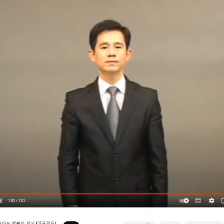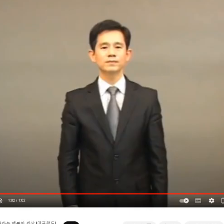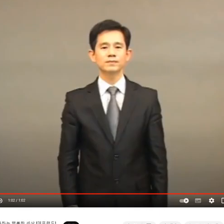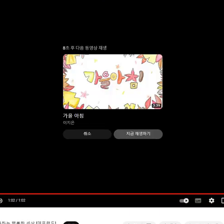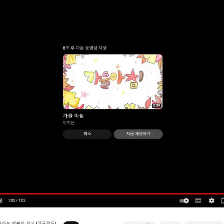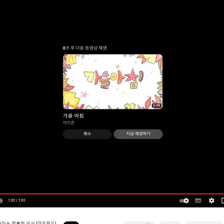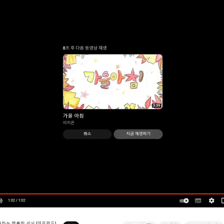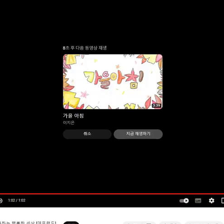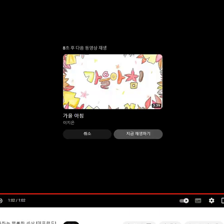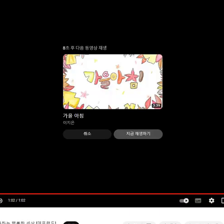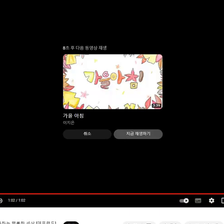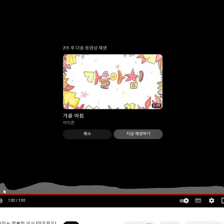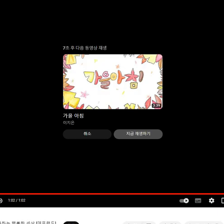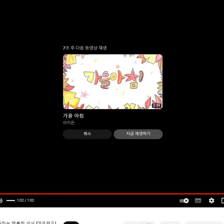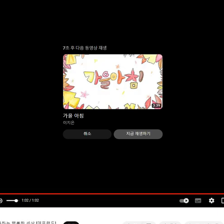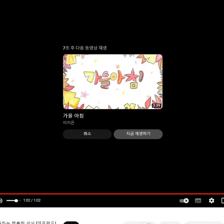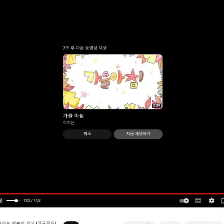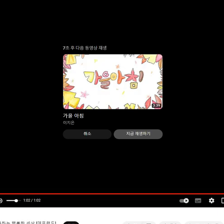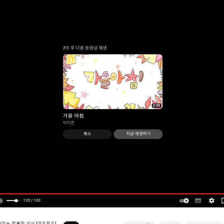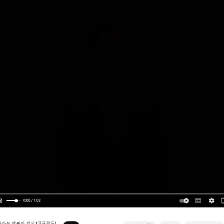보시면은 뭐 예, 단어의 나열이죠.